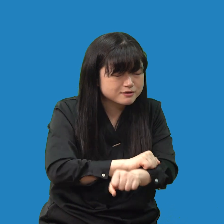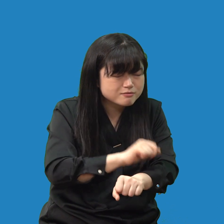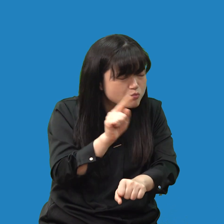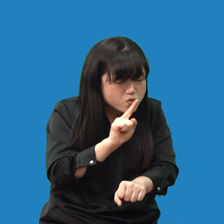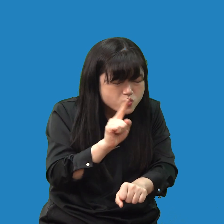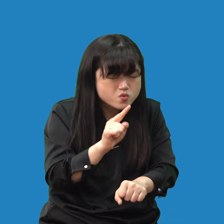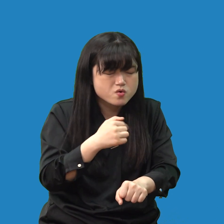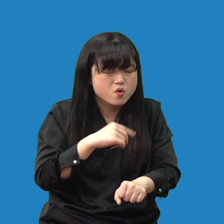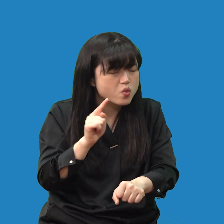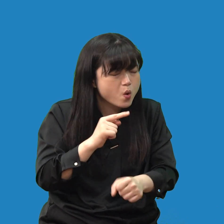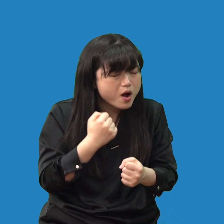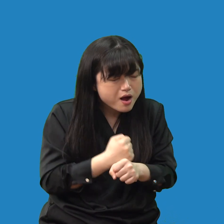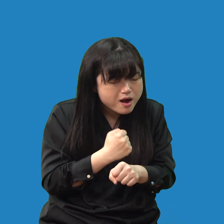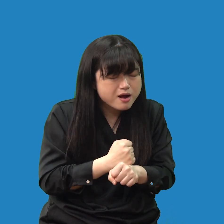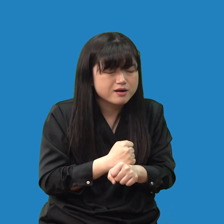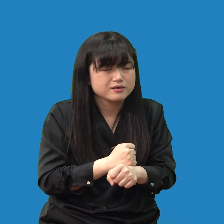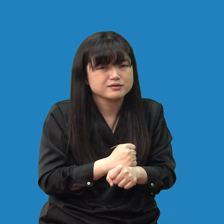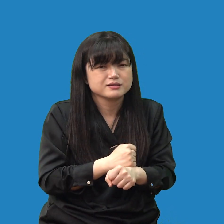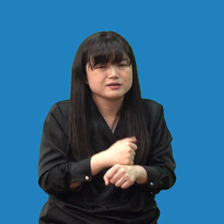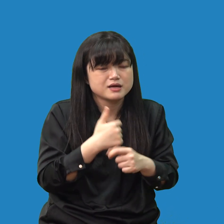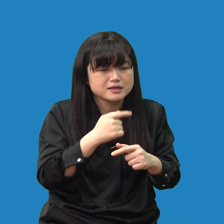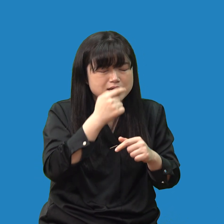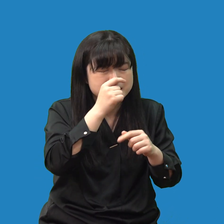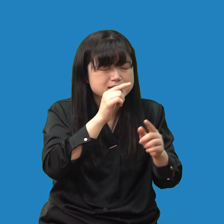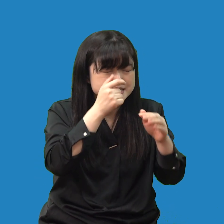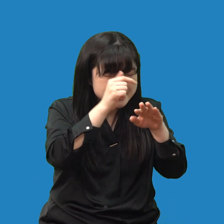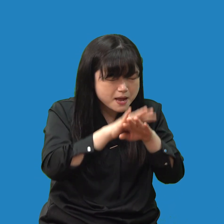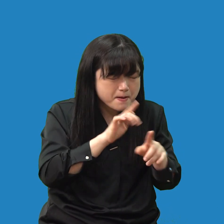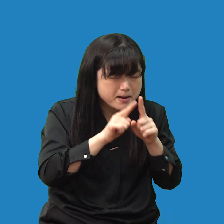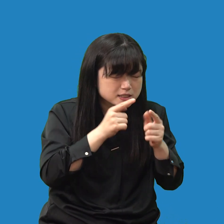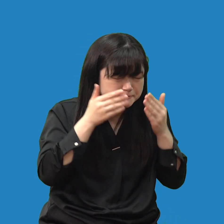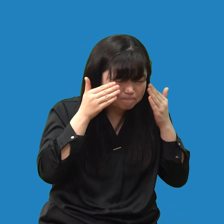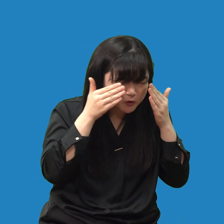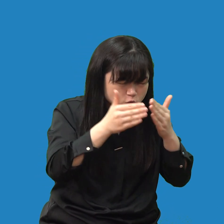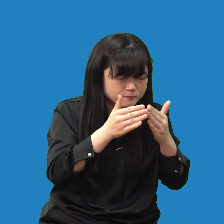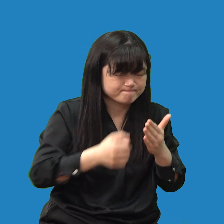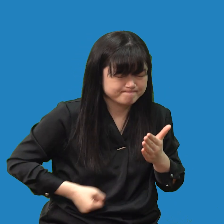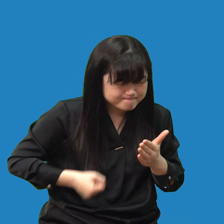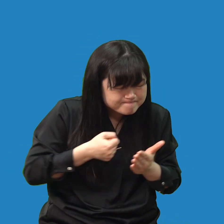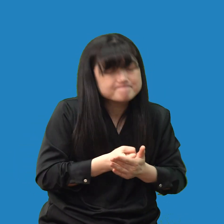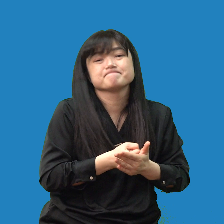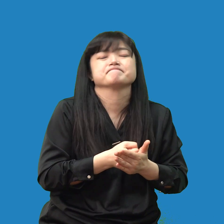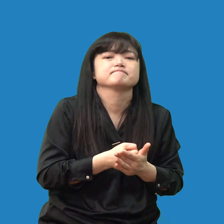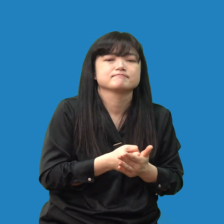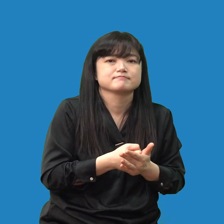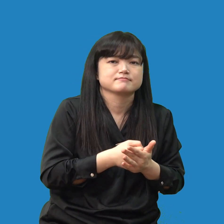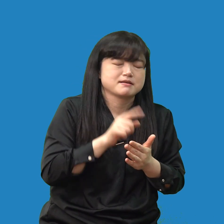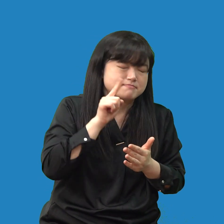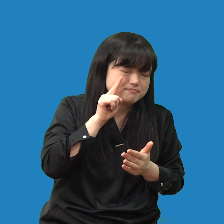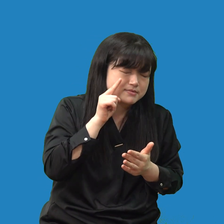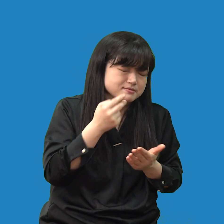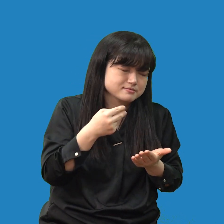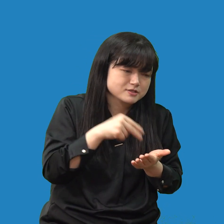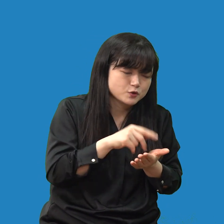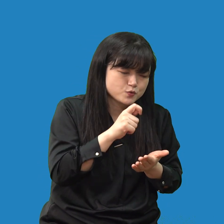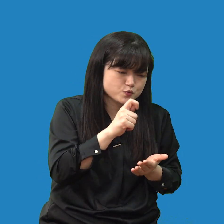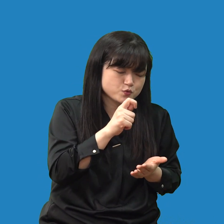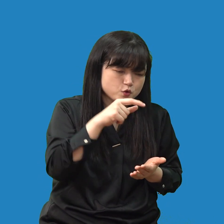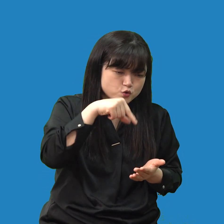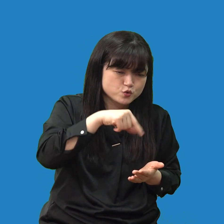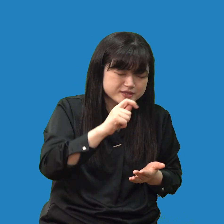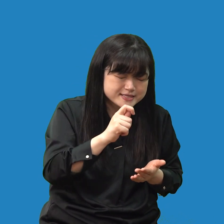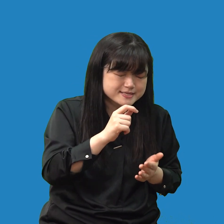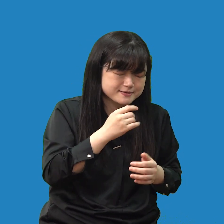수 있을지, 어떻게 해야 할지를 묻고 예배와 말씀에 집중하기로 결심했습니다. 매일 아침 일어나서